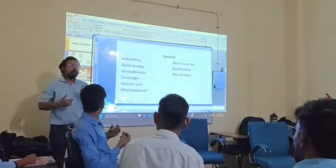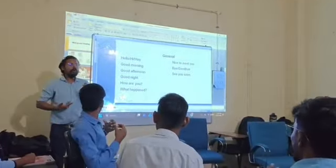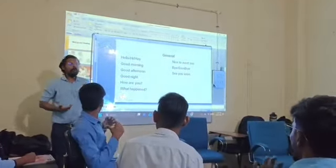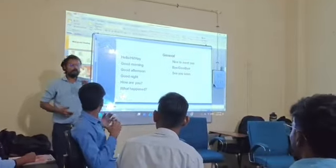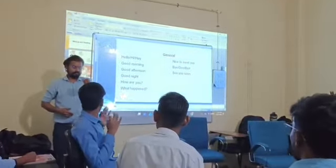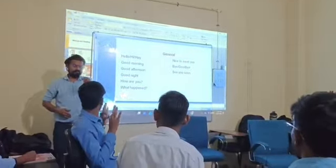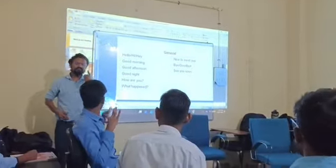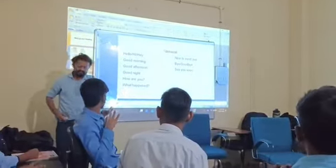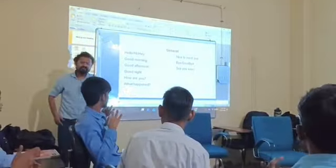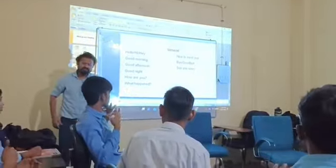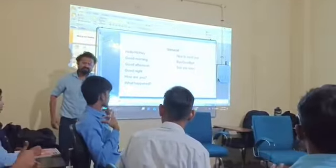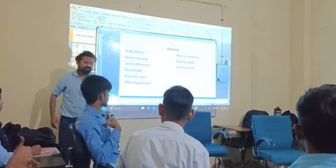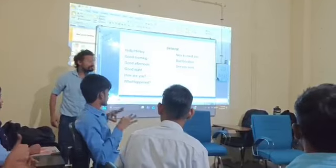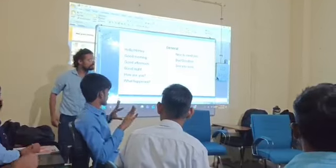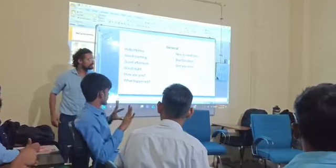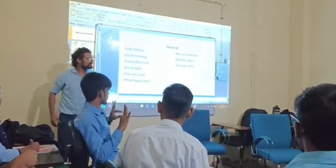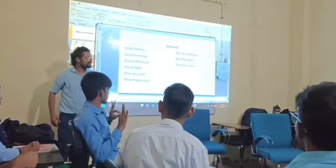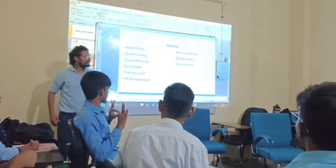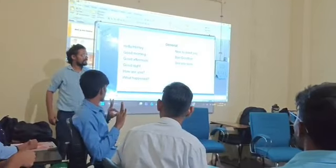चलिए, ये अच्छा लगा कि आप लोगों को थोड़ा याद तो है।